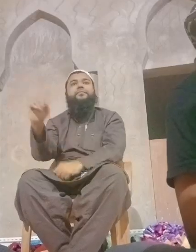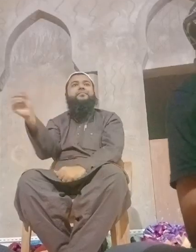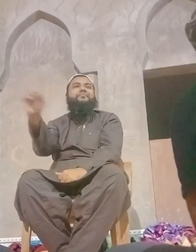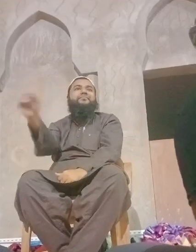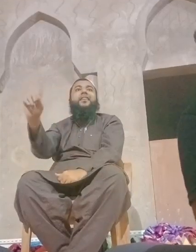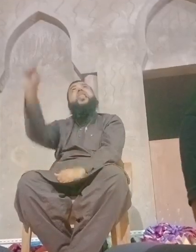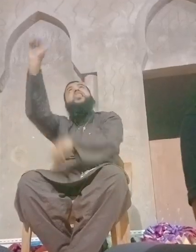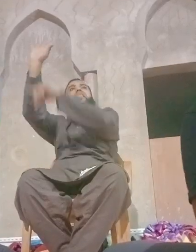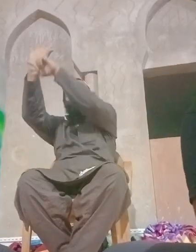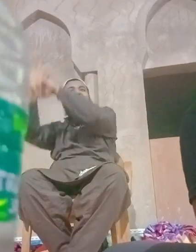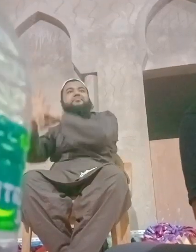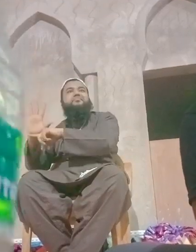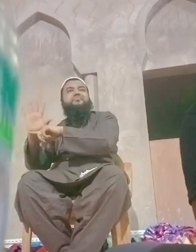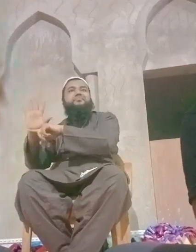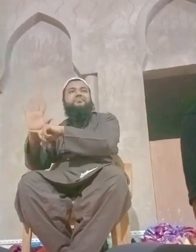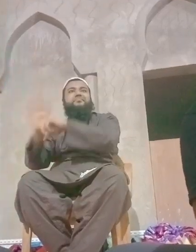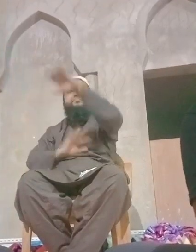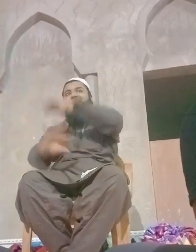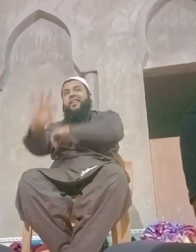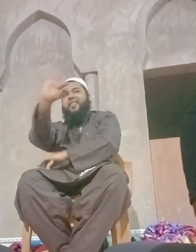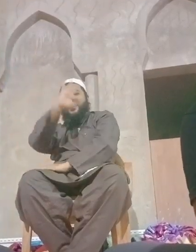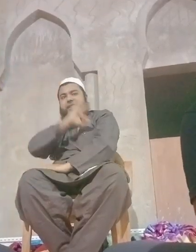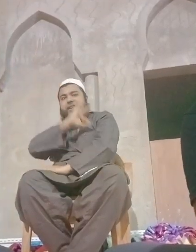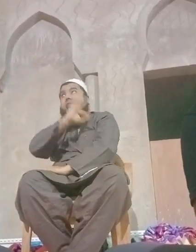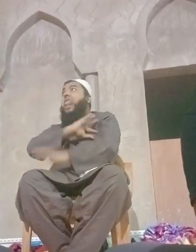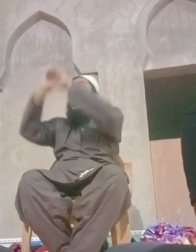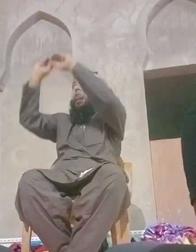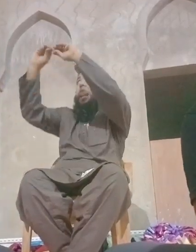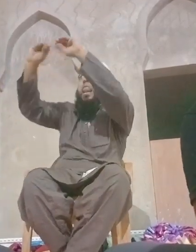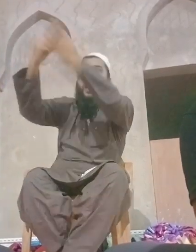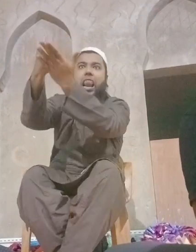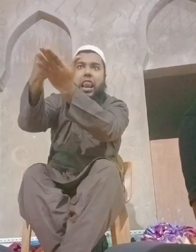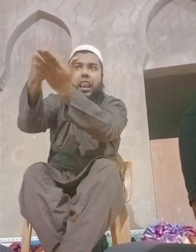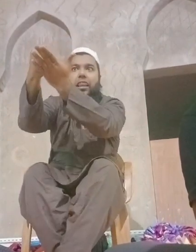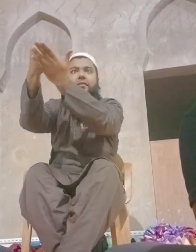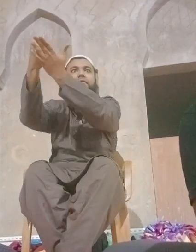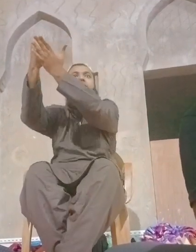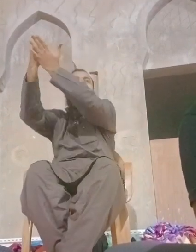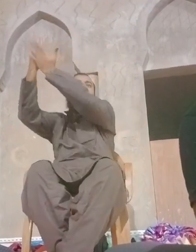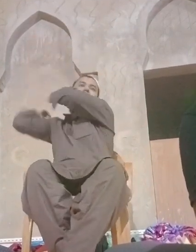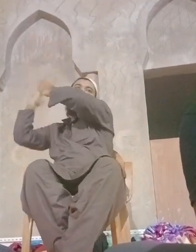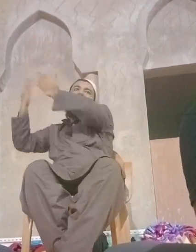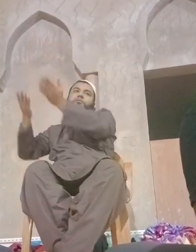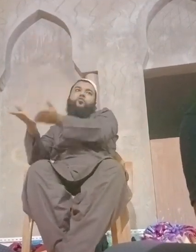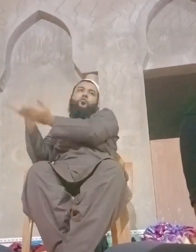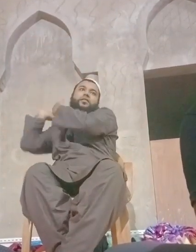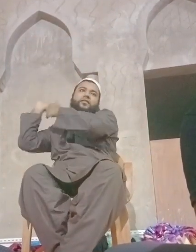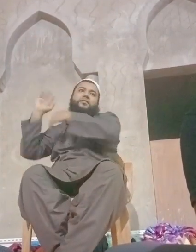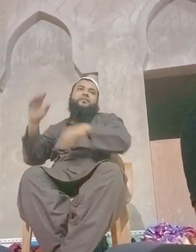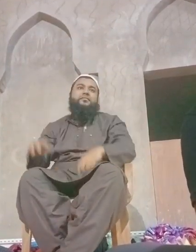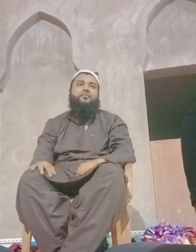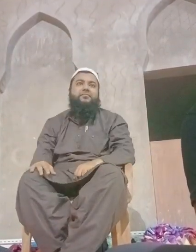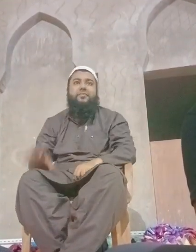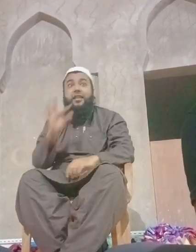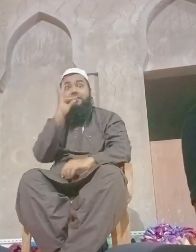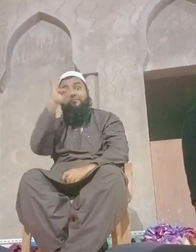কাছে নাপসন্দ হয়ে যেতেন, আল্লাহর পরীক্ষাতে কিন্তু ফেল করে যেতেন। কেন না, জিবরাইল